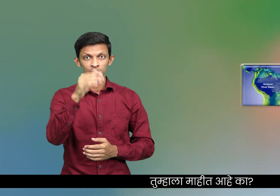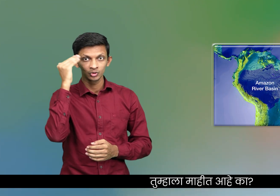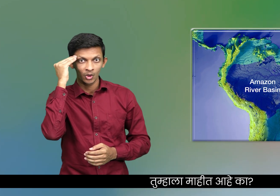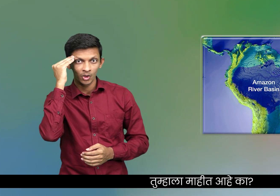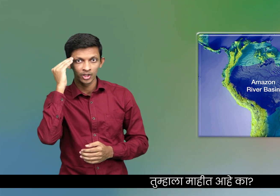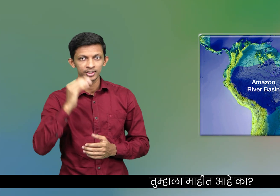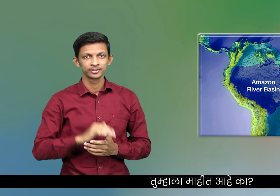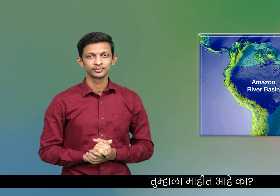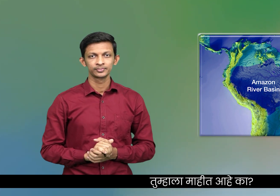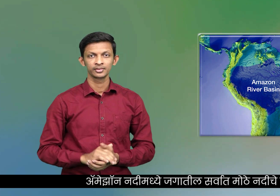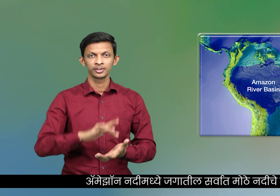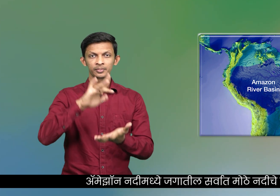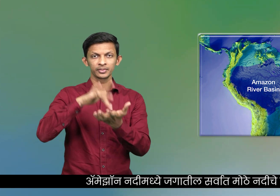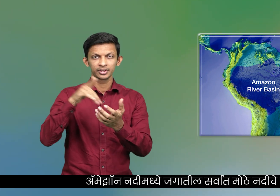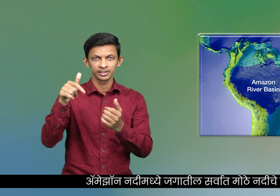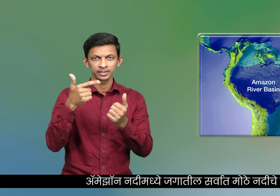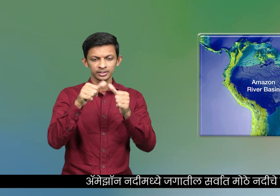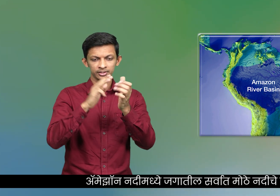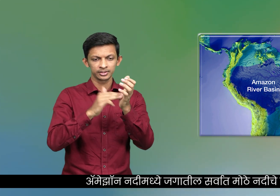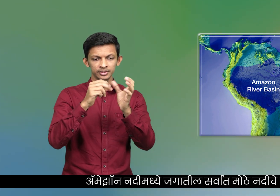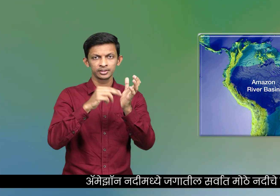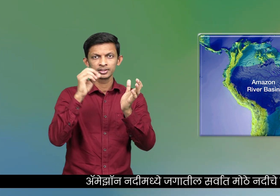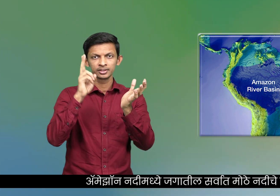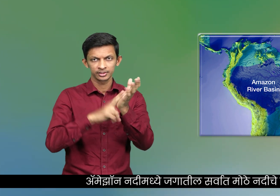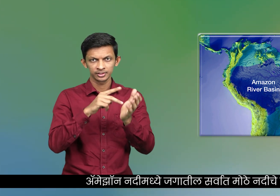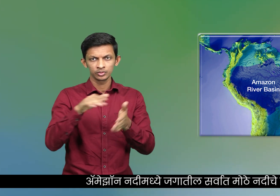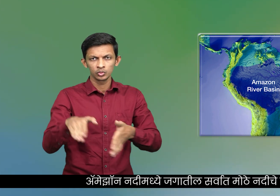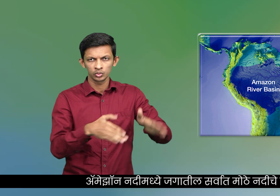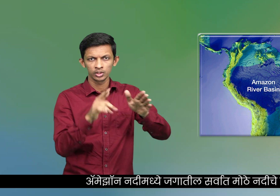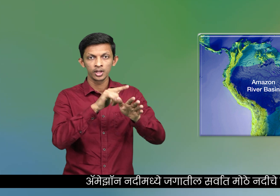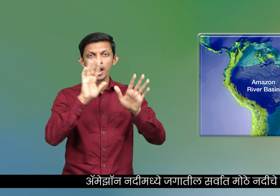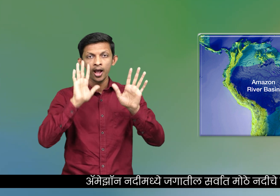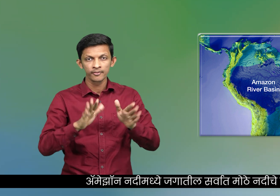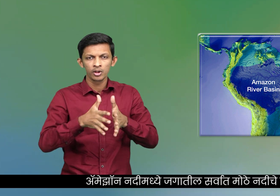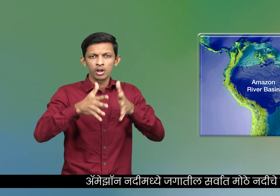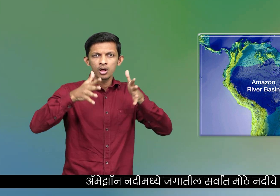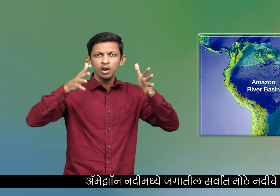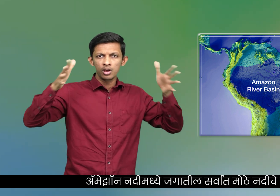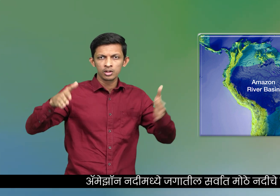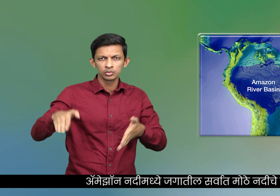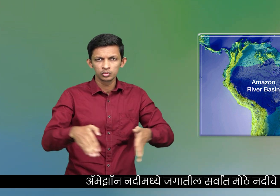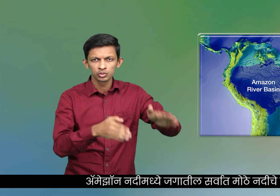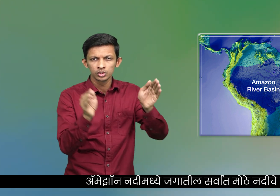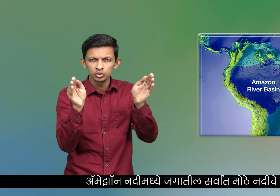तुम्हाला माहित आहे का? ॲमेझॉन नदीमध्ये जगातील सर्वात मोठं नदीचं खोरं आहे